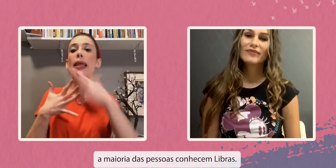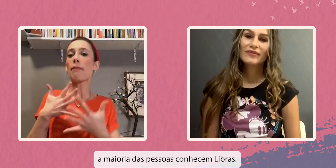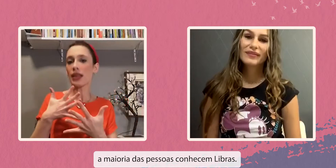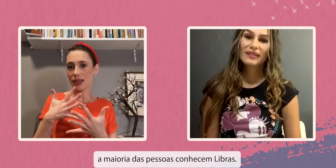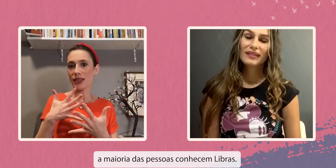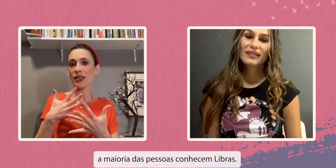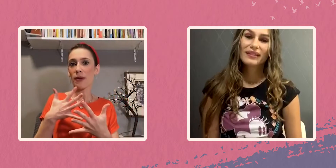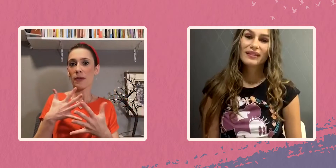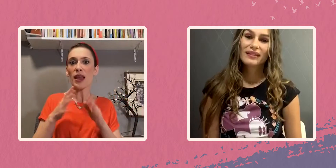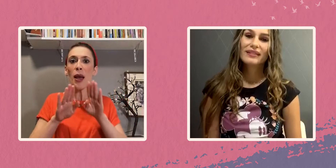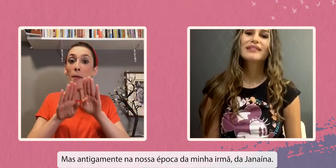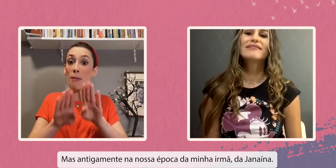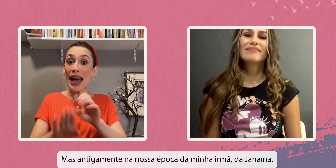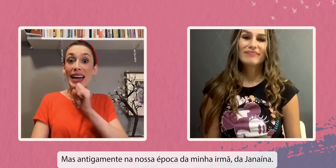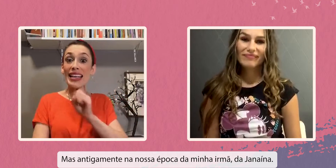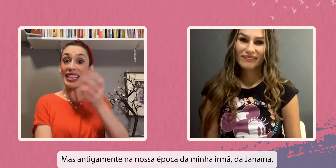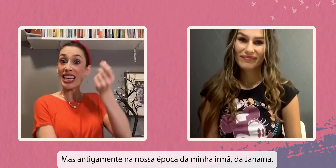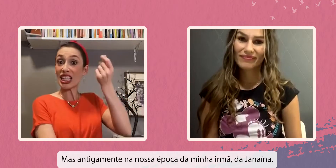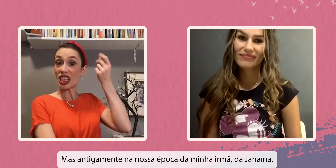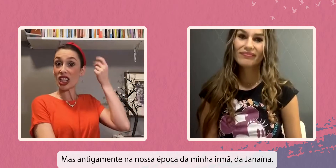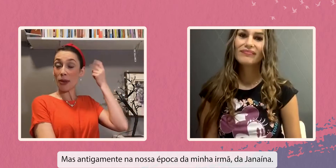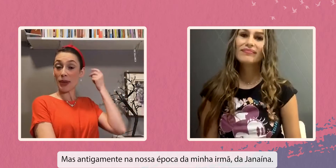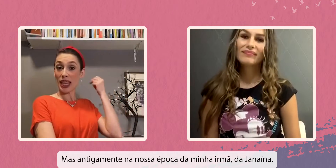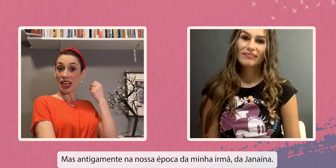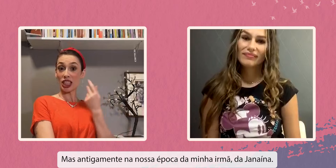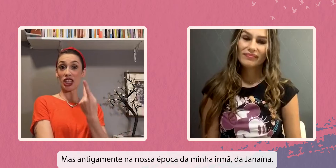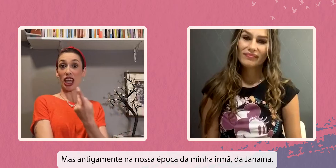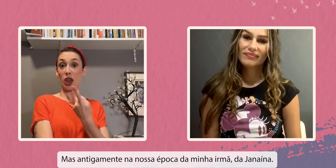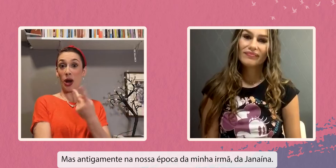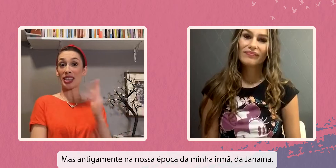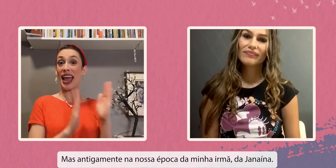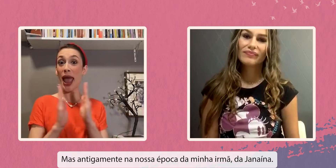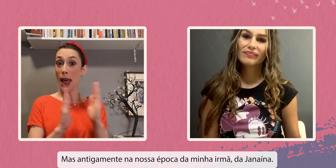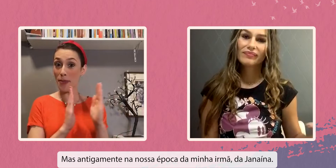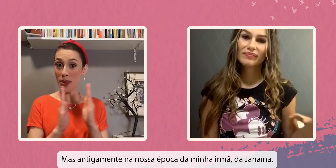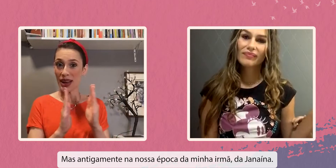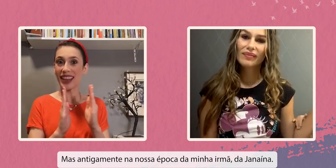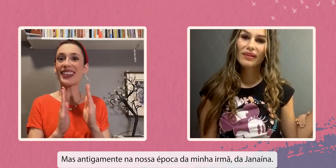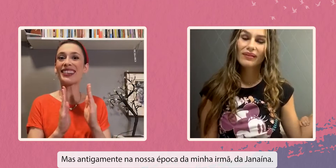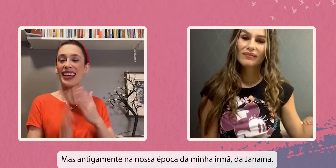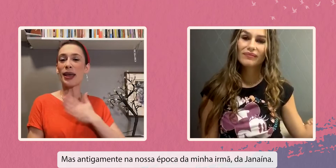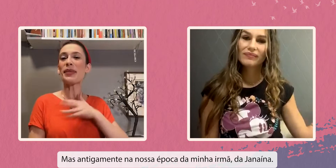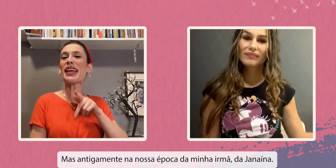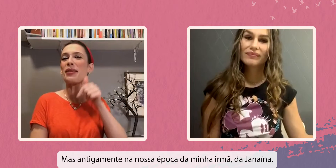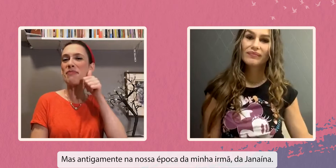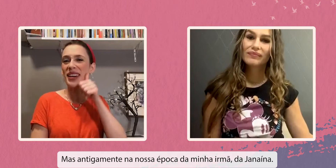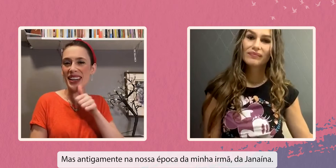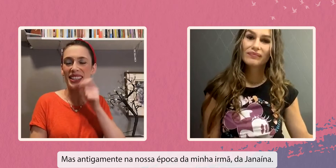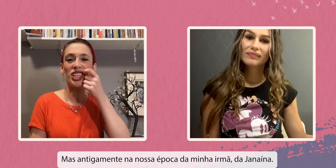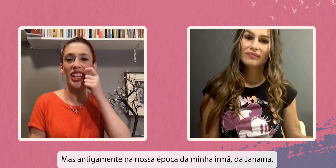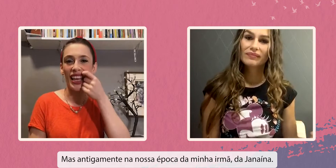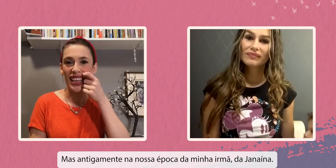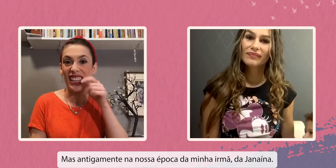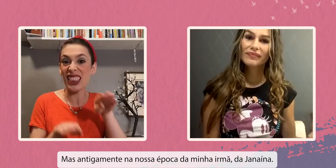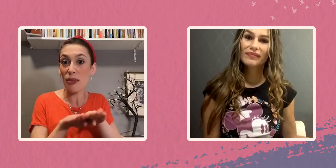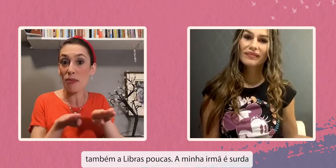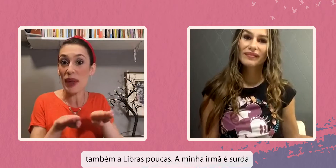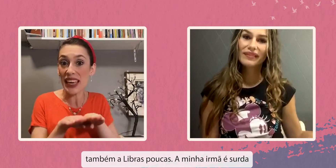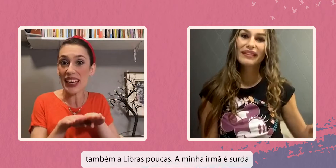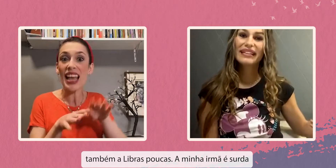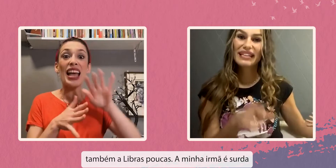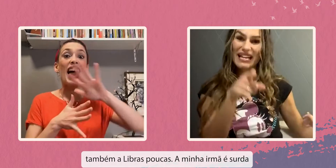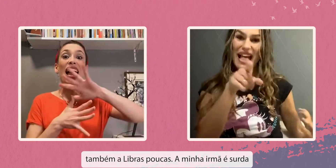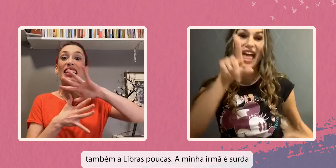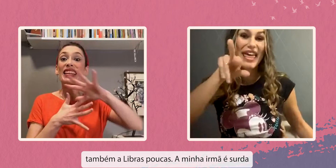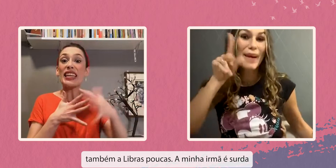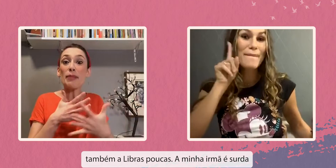conhecem Libras. Mas, antigamente, na nossa época, né, da minha irmã, da Janaína